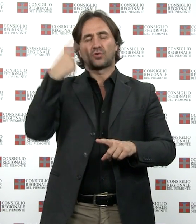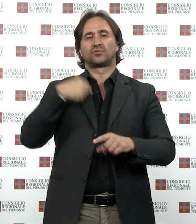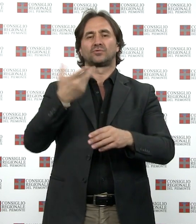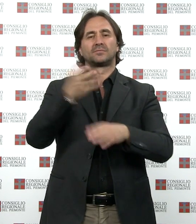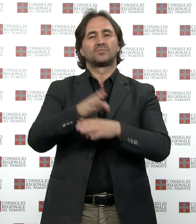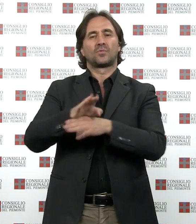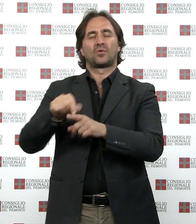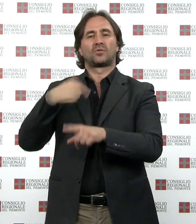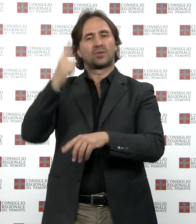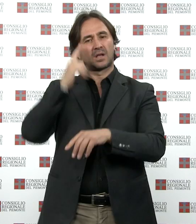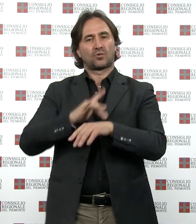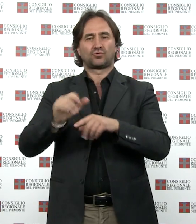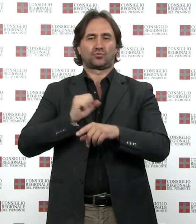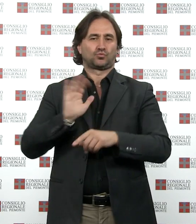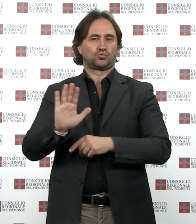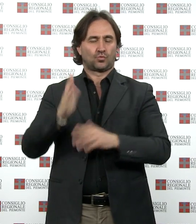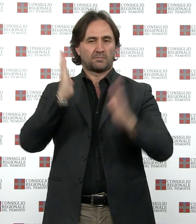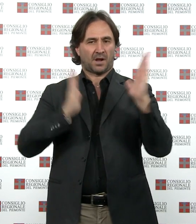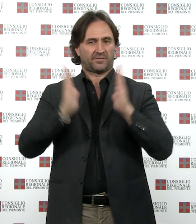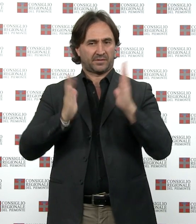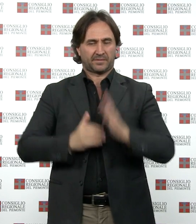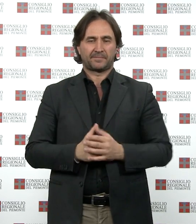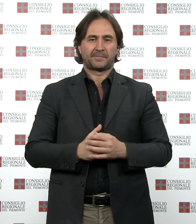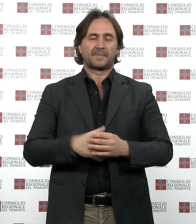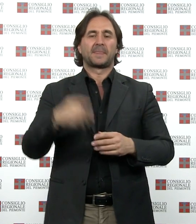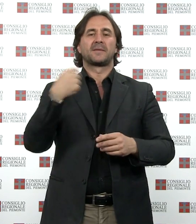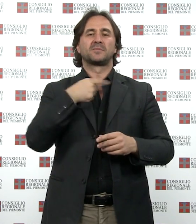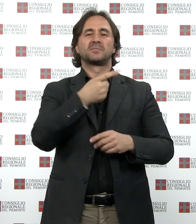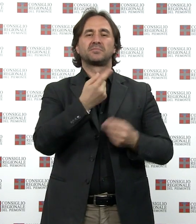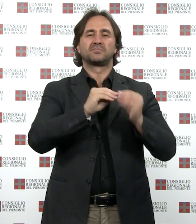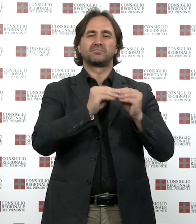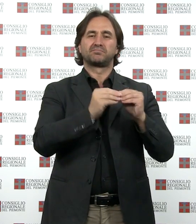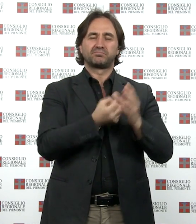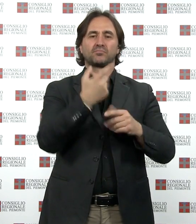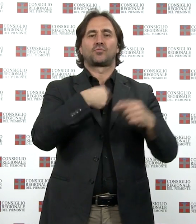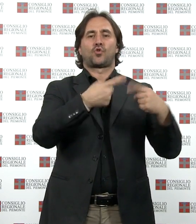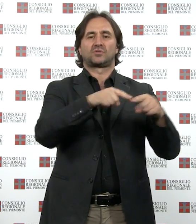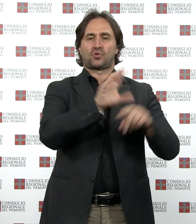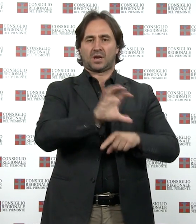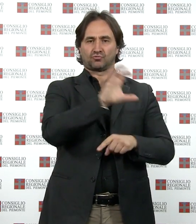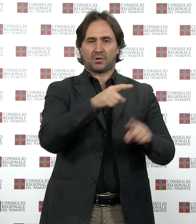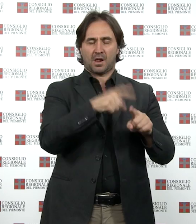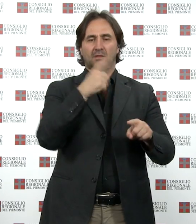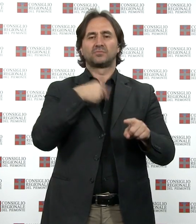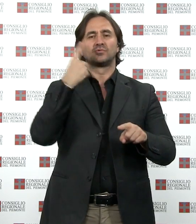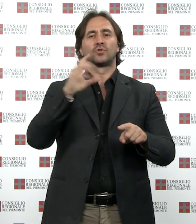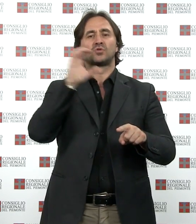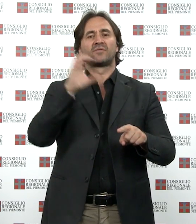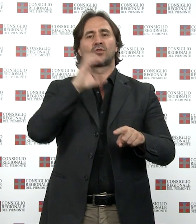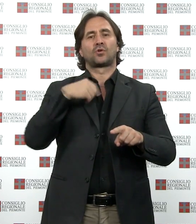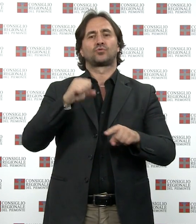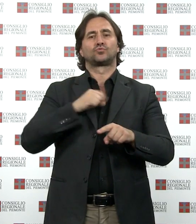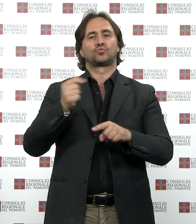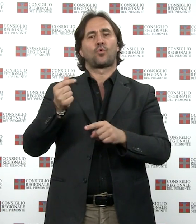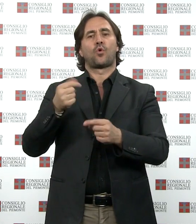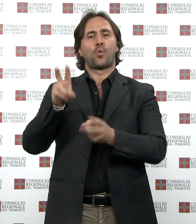vittime innocenti delle mafie. L'iniziativa, realizzata con il contributo del Consiglio regionale attraverso l'Osservatorio sull'usura, si è svolta in collegamento